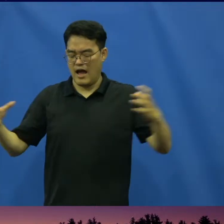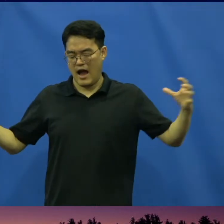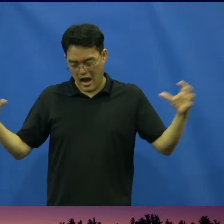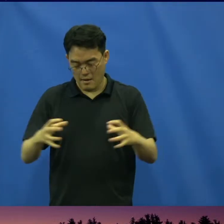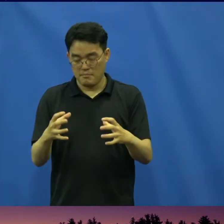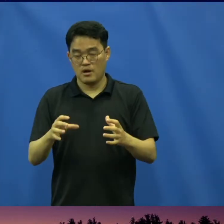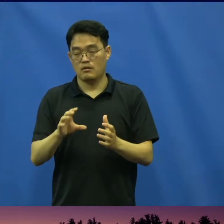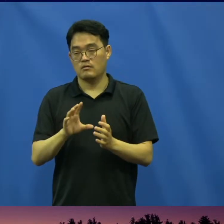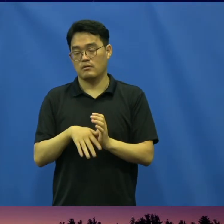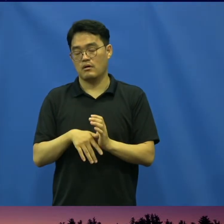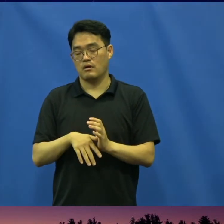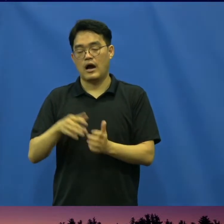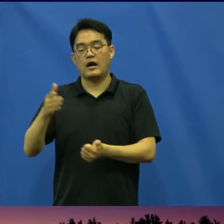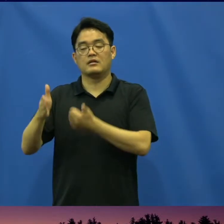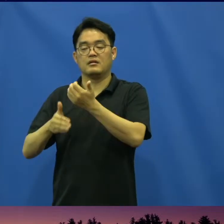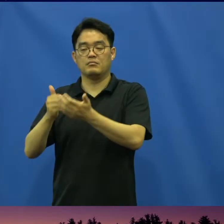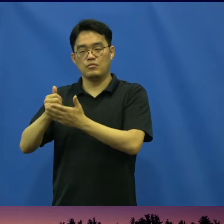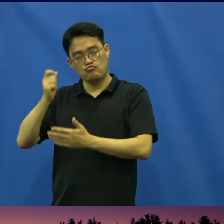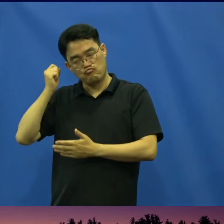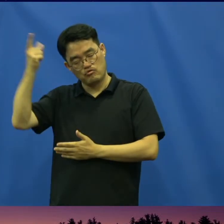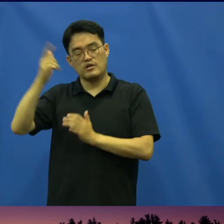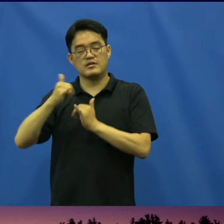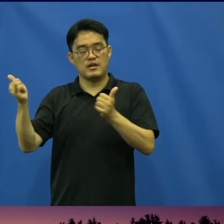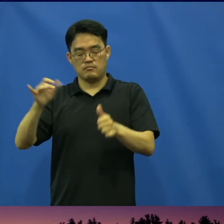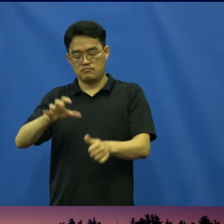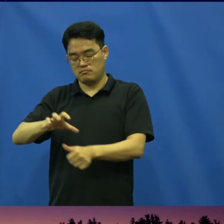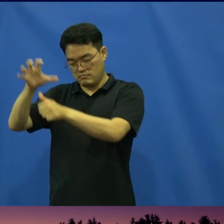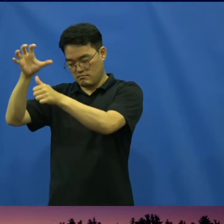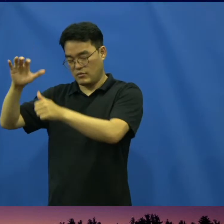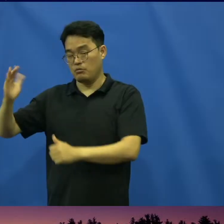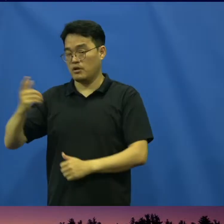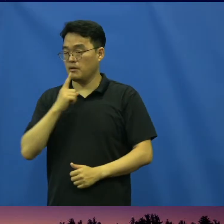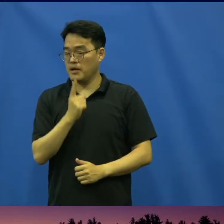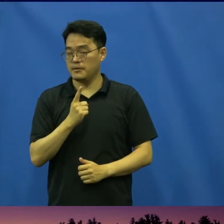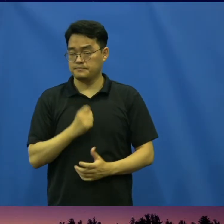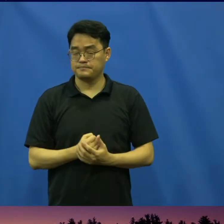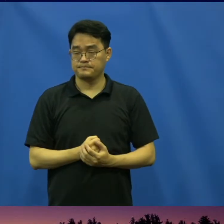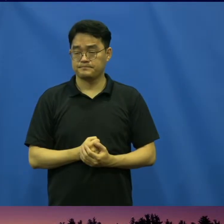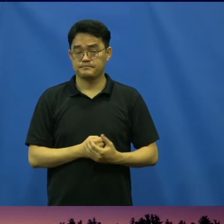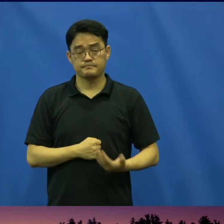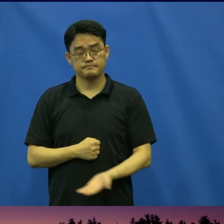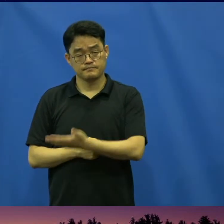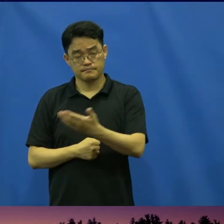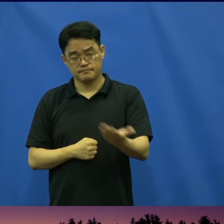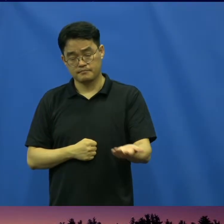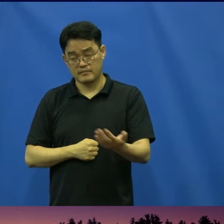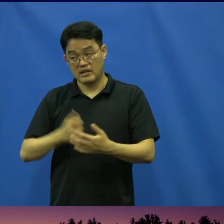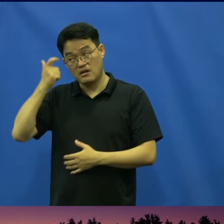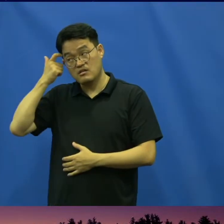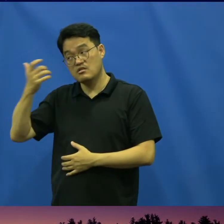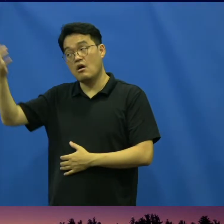근데 여러분 탁월한 지성을 가진 분들이 영향을 무시하는데 이건 지성만으로는 안 돼요. 영성이 뒷받침해주는 지성.